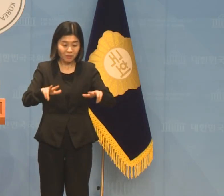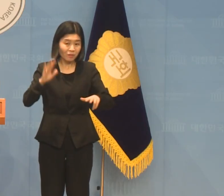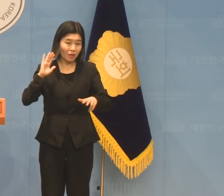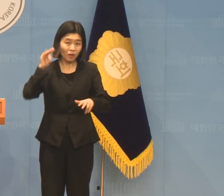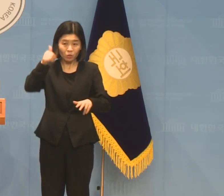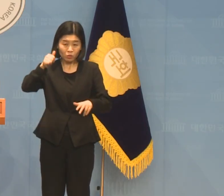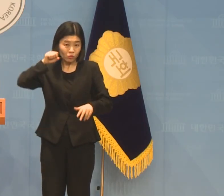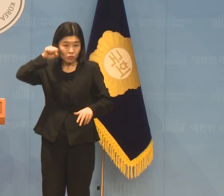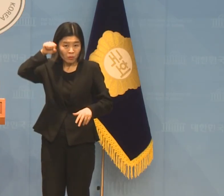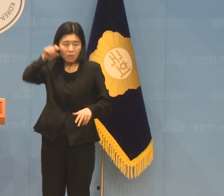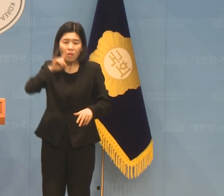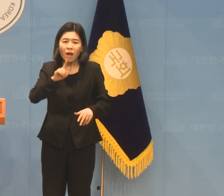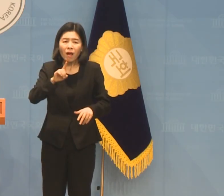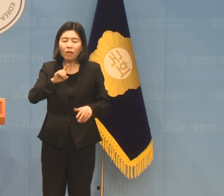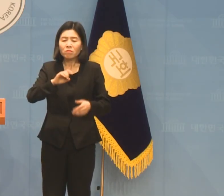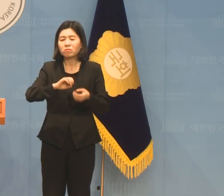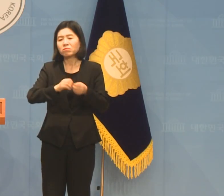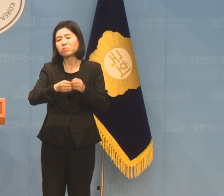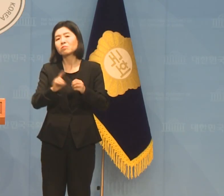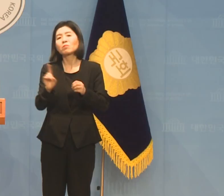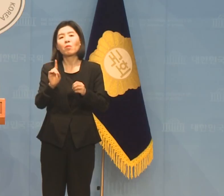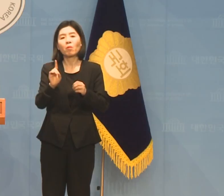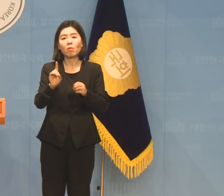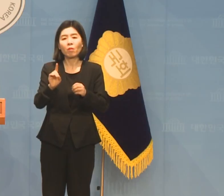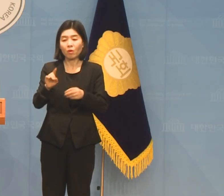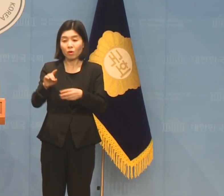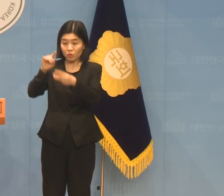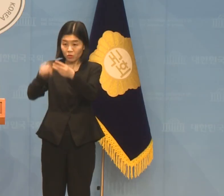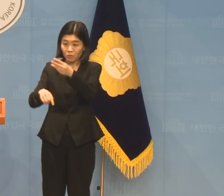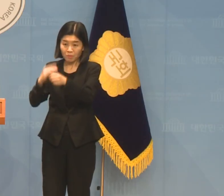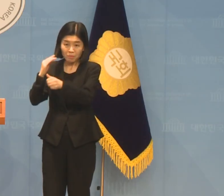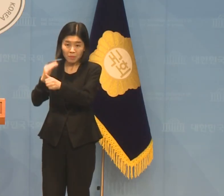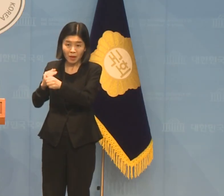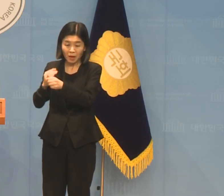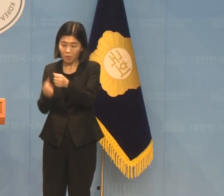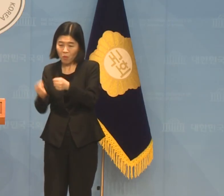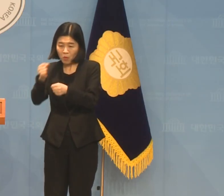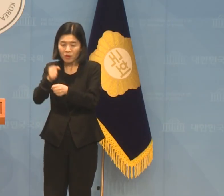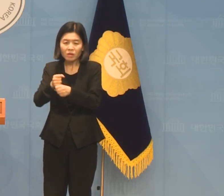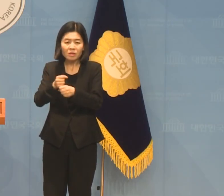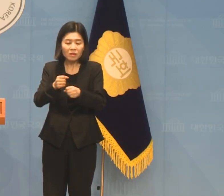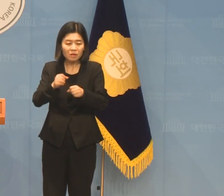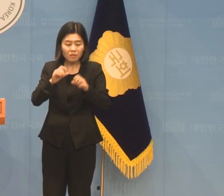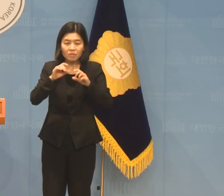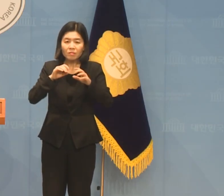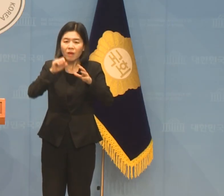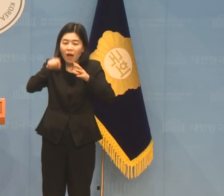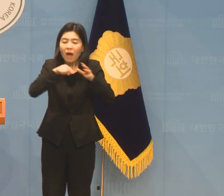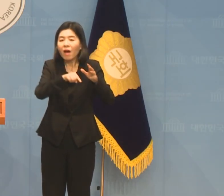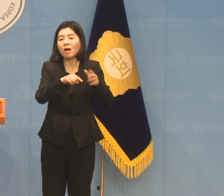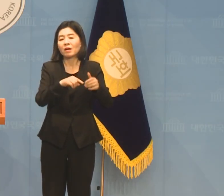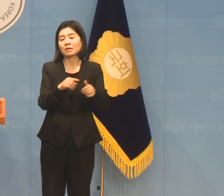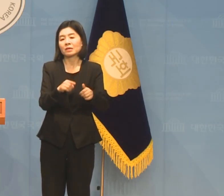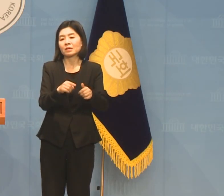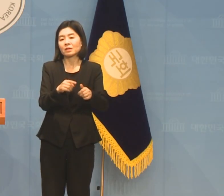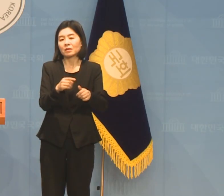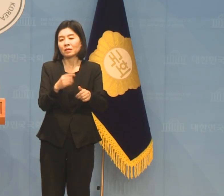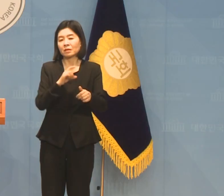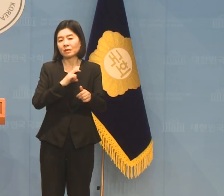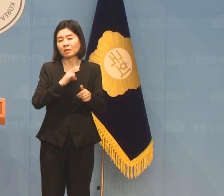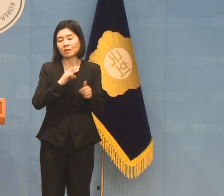탄핵당한 내란 수괴를 복귀시키겠다는 선동은 불순합니다. 윤 어게인